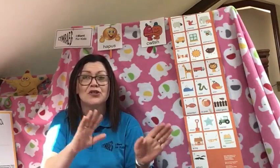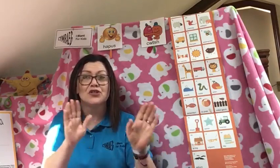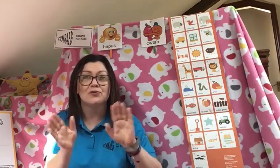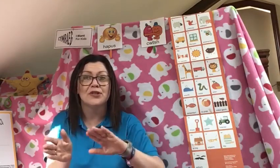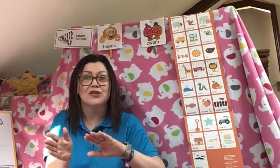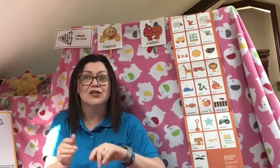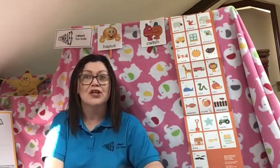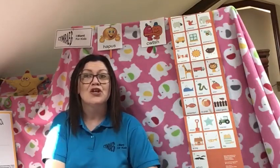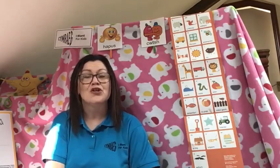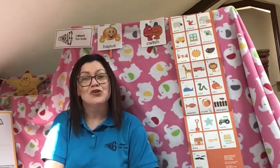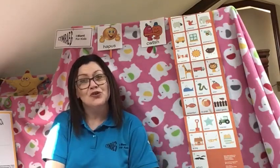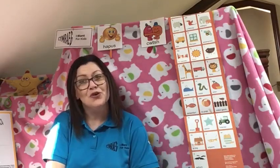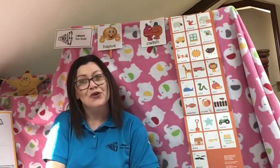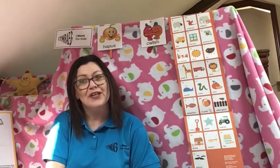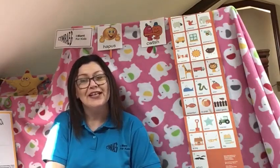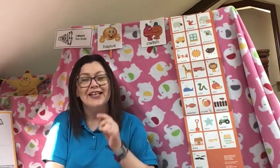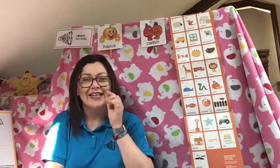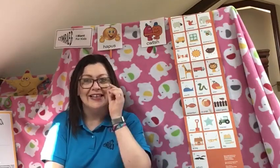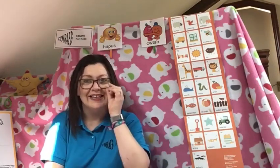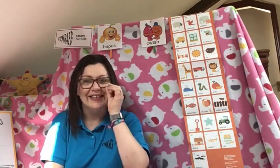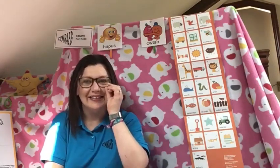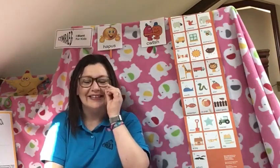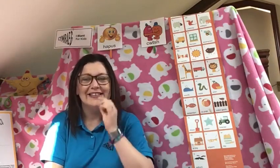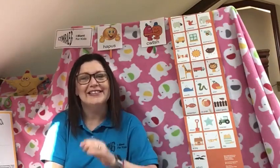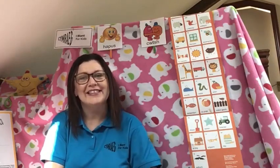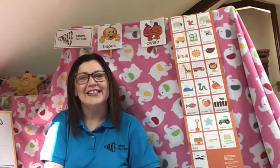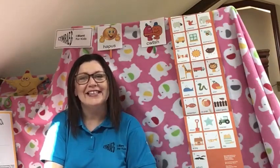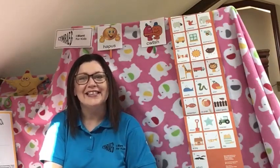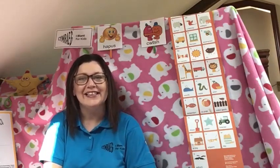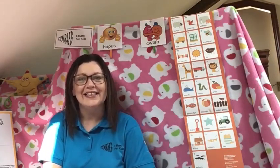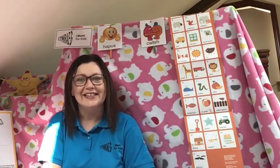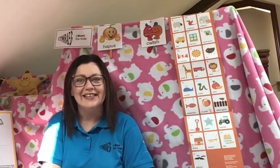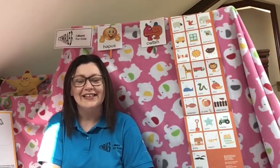swish, swish, trwy y dydd.